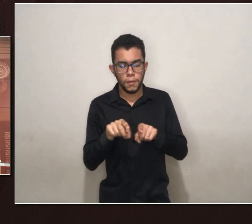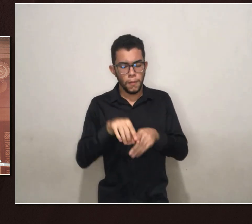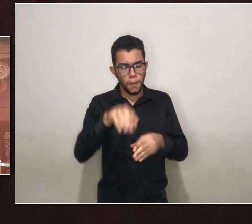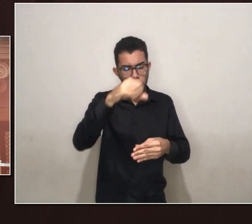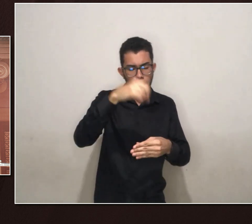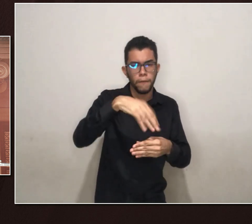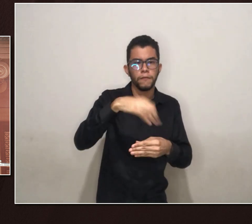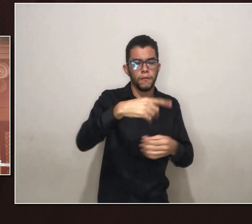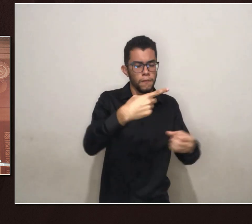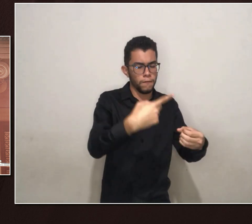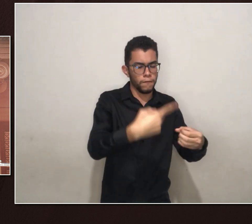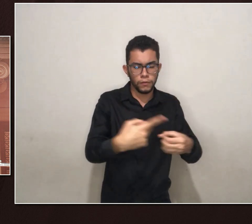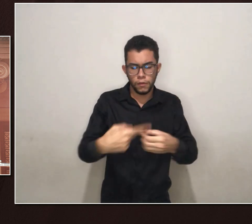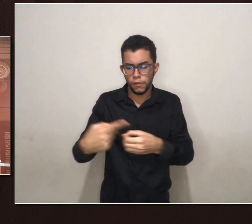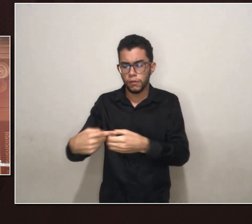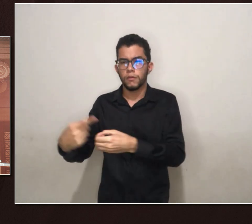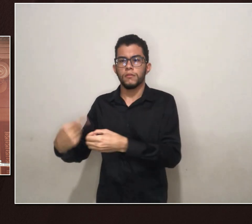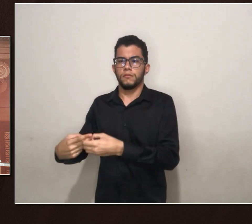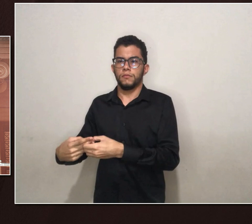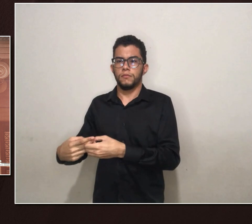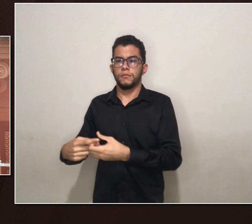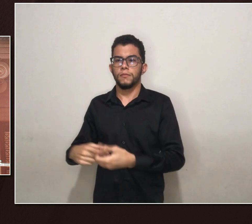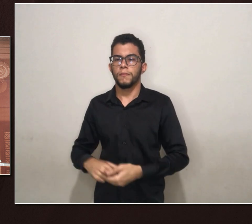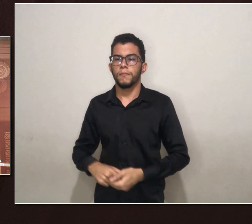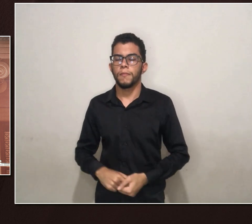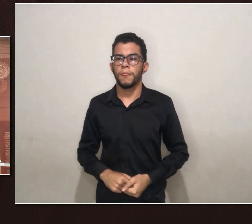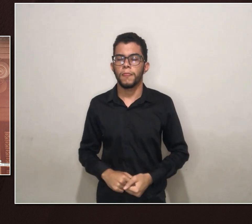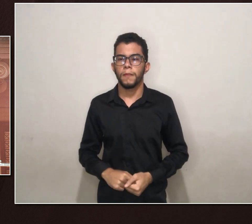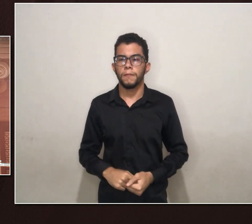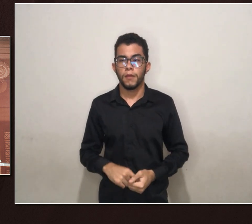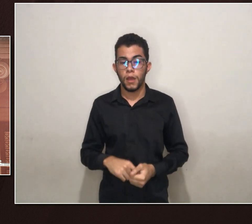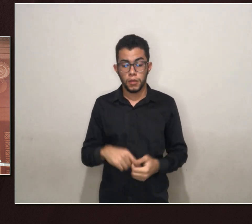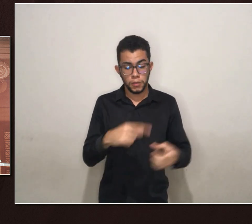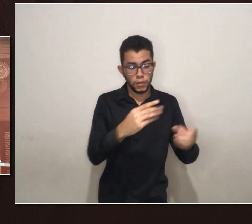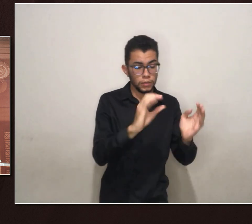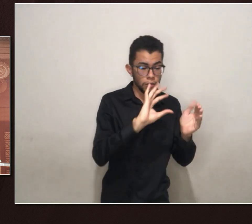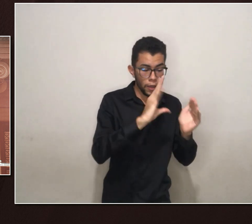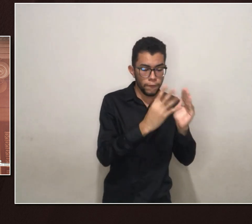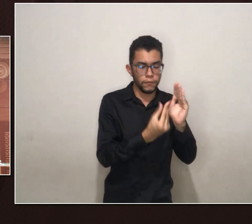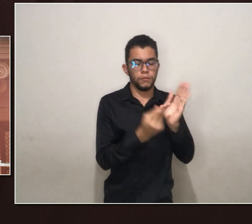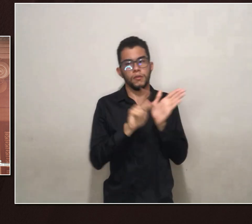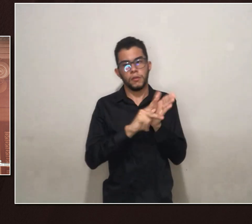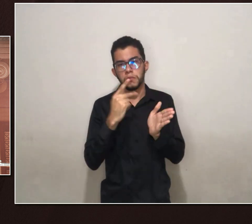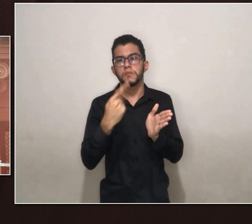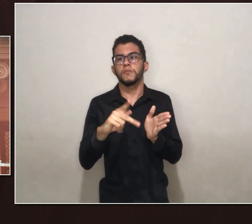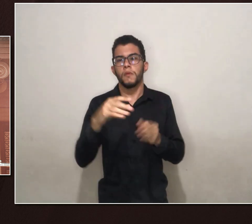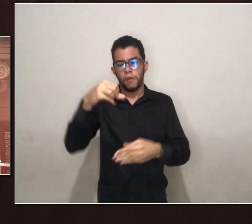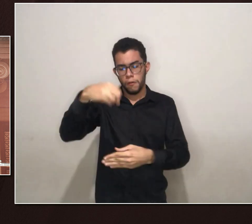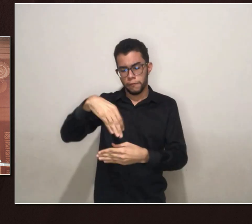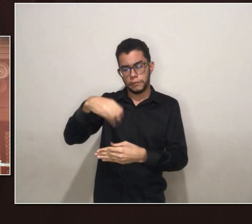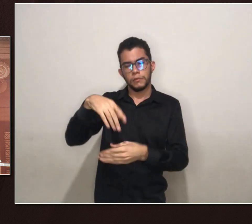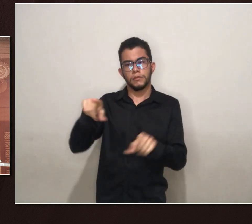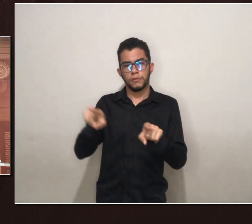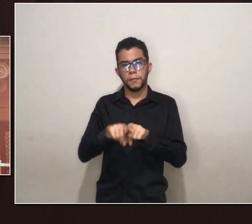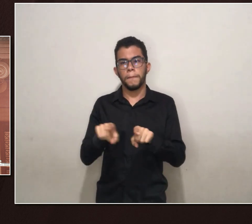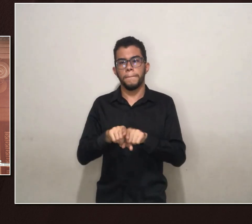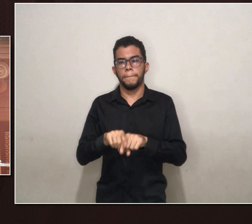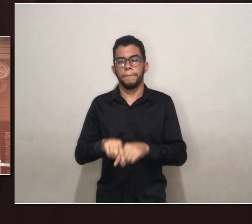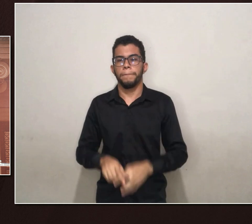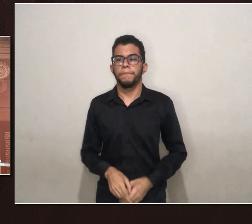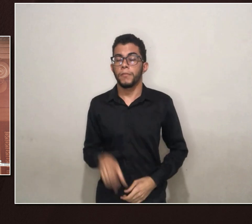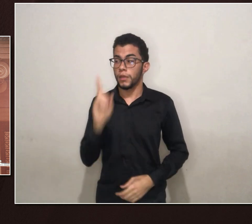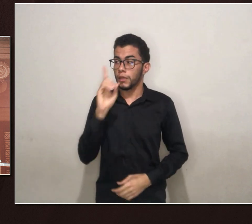né? A igreja a que você pertence, tá bom? Então, Deus abençoe você, né? Certamente as